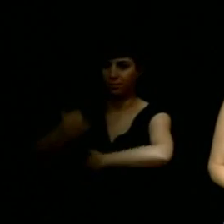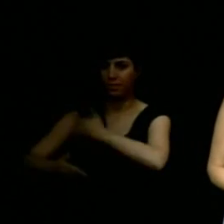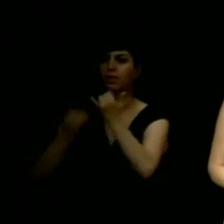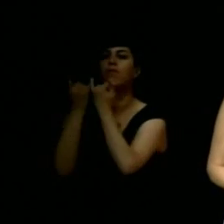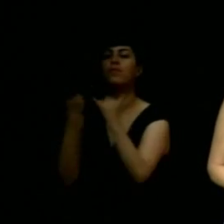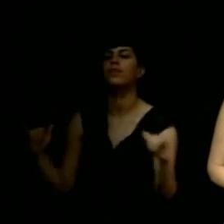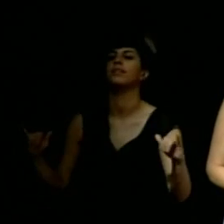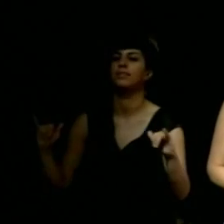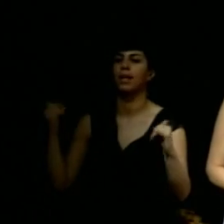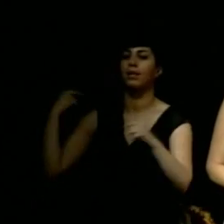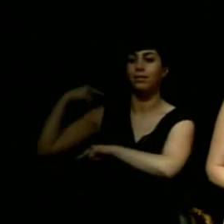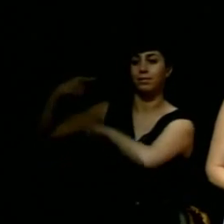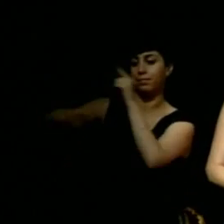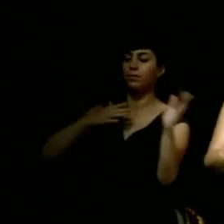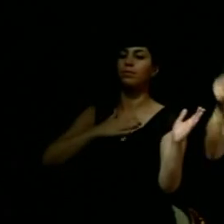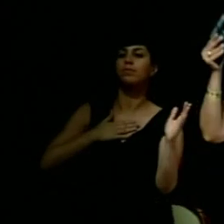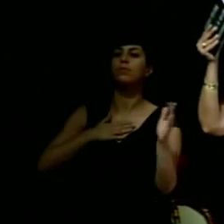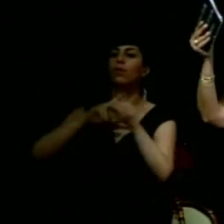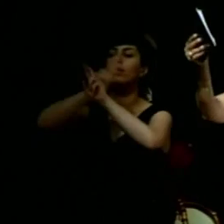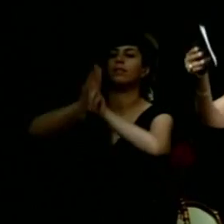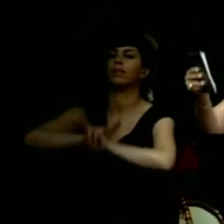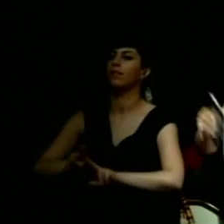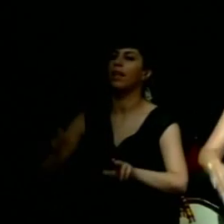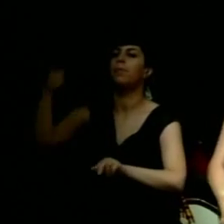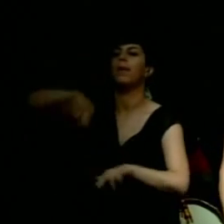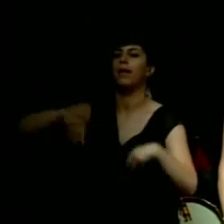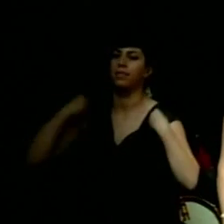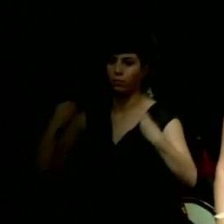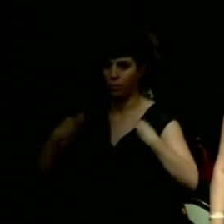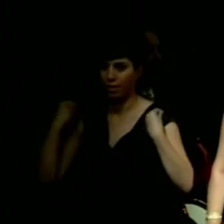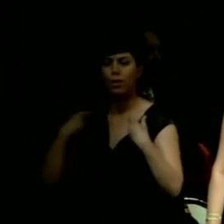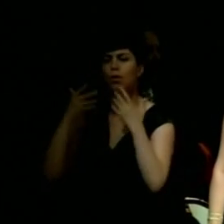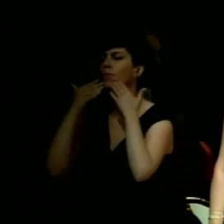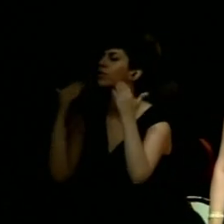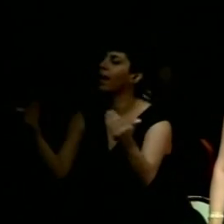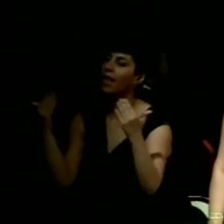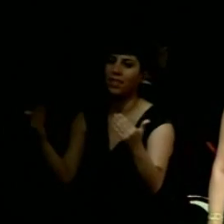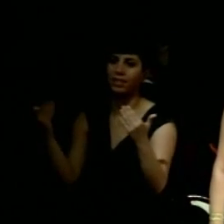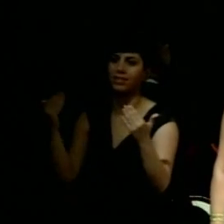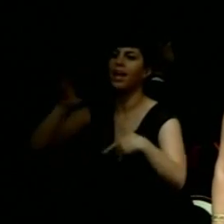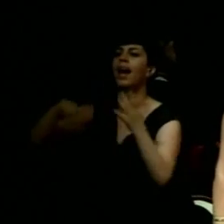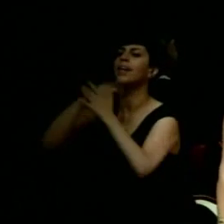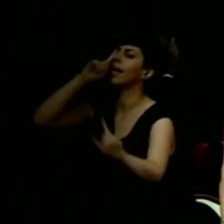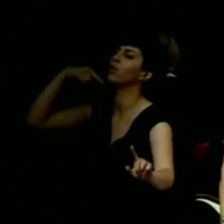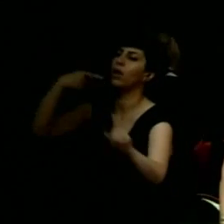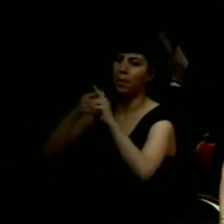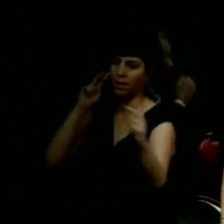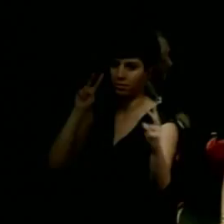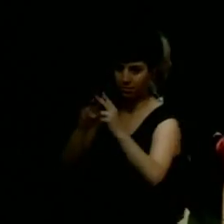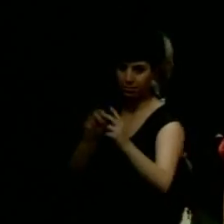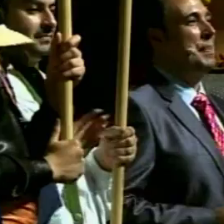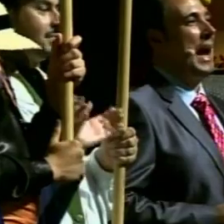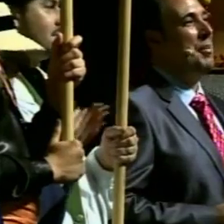esta fiesta del folclore internacional para su disfrute. Muchas gracias y hasta el año que viene.